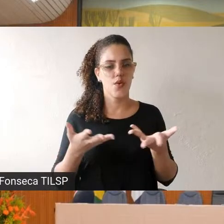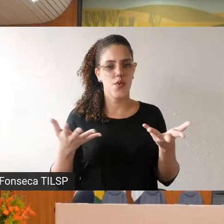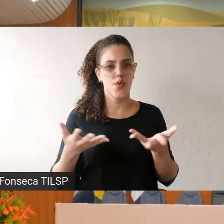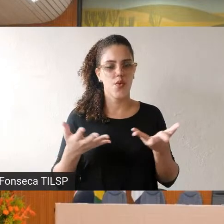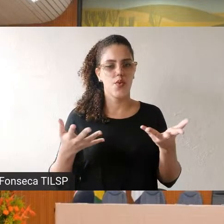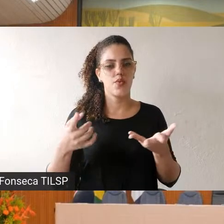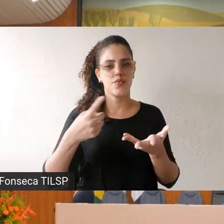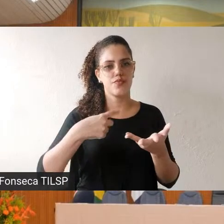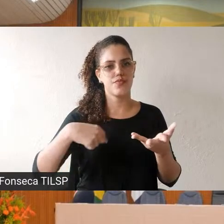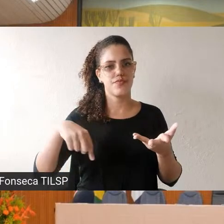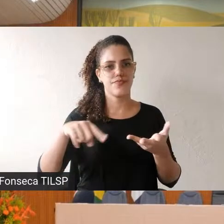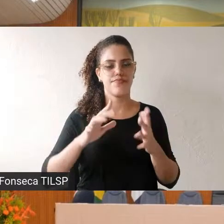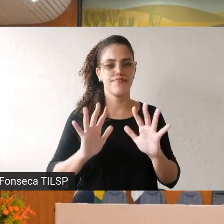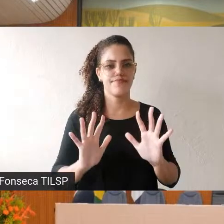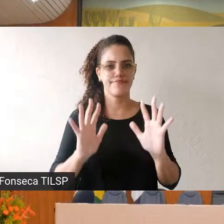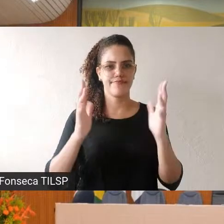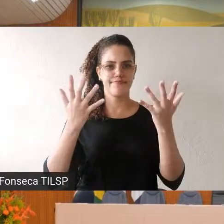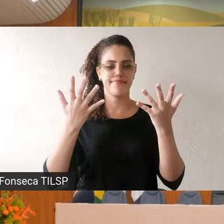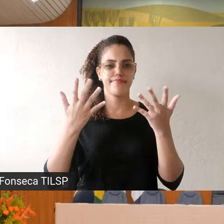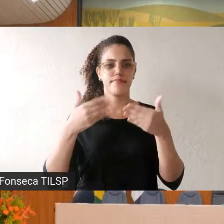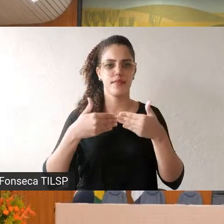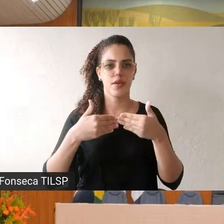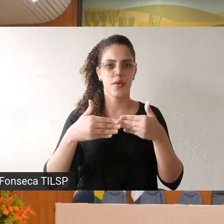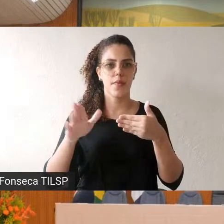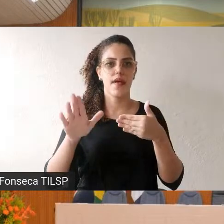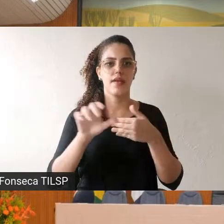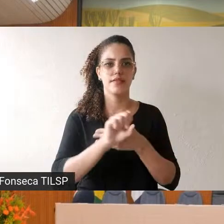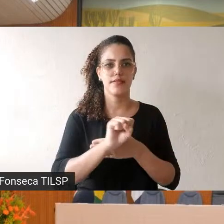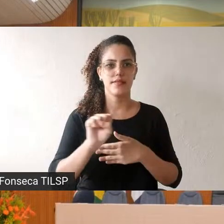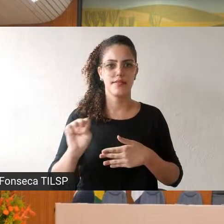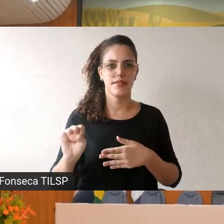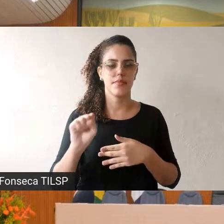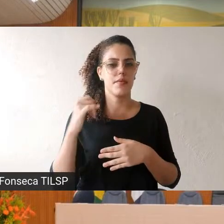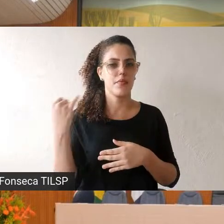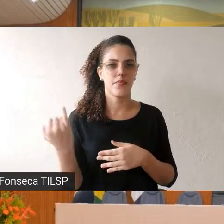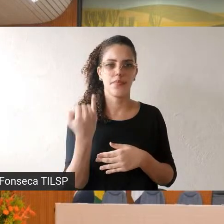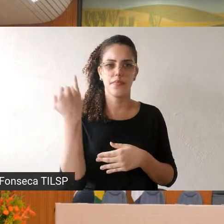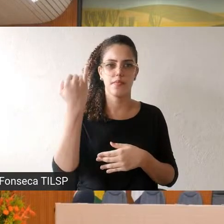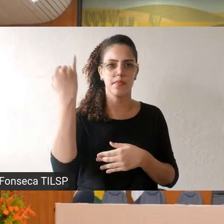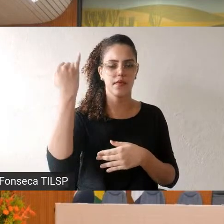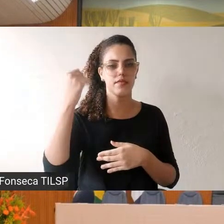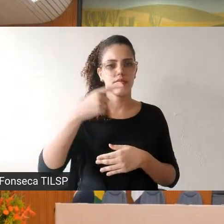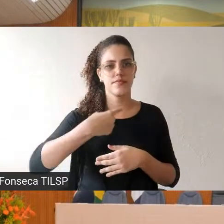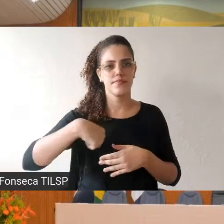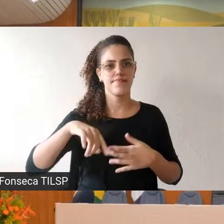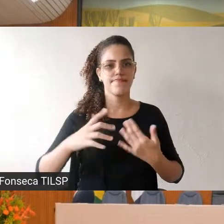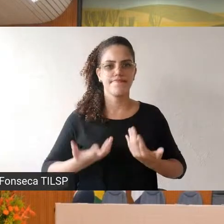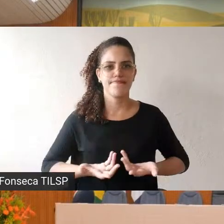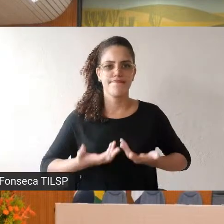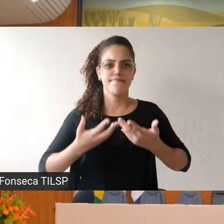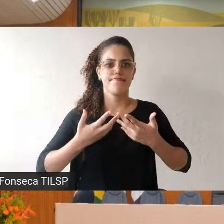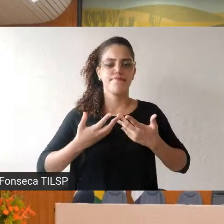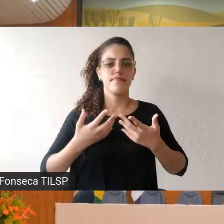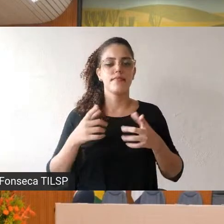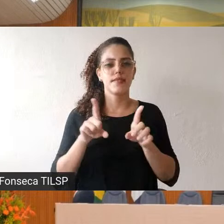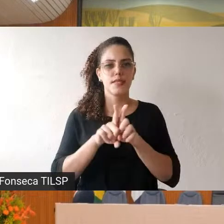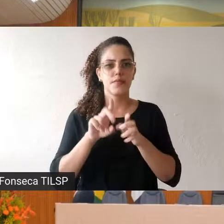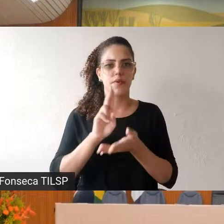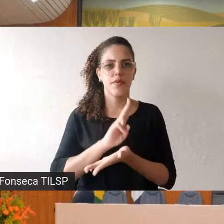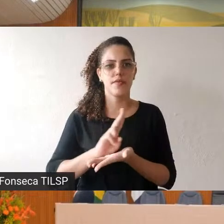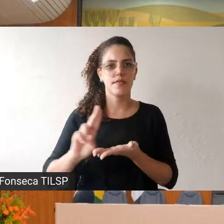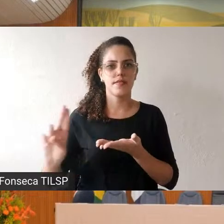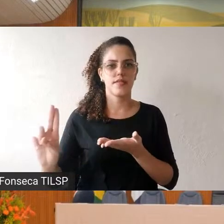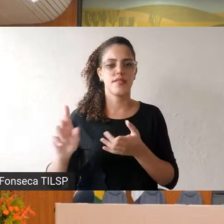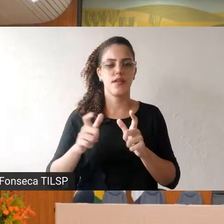início desse semestre, é muito importante. A gente se revigora, a universidade, ela cresce, ela se torna